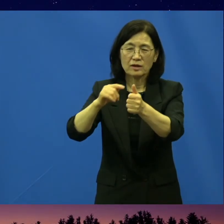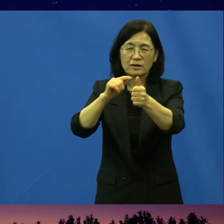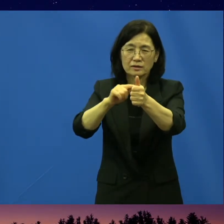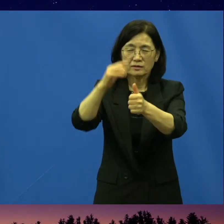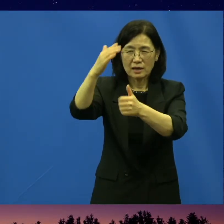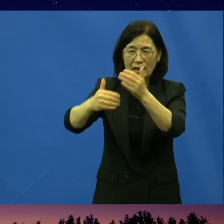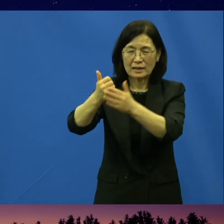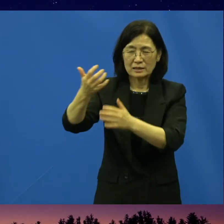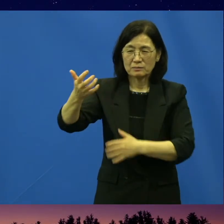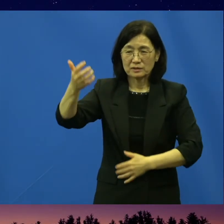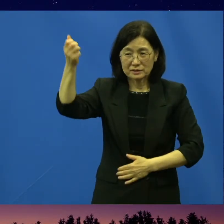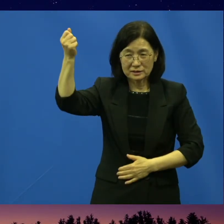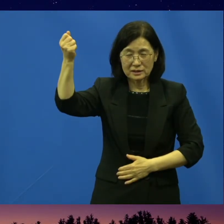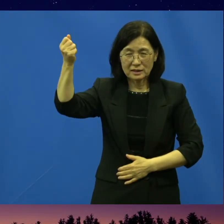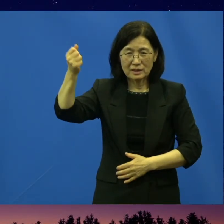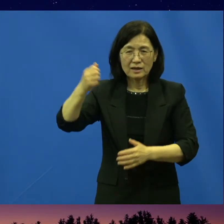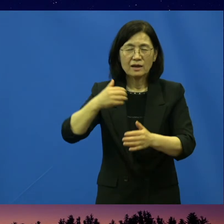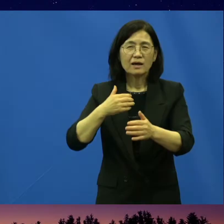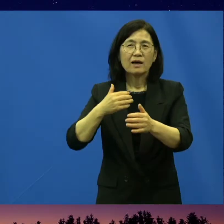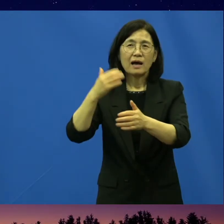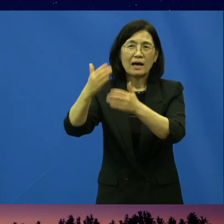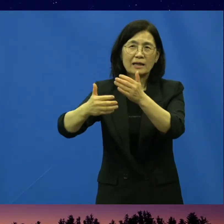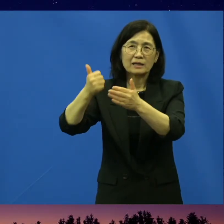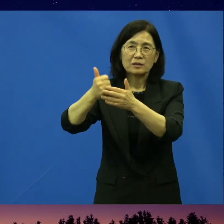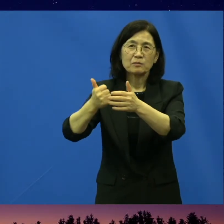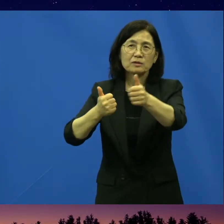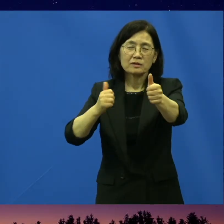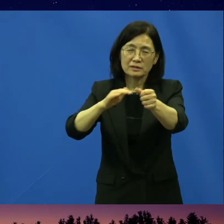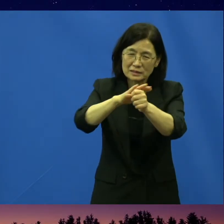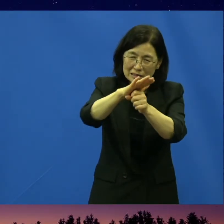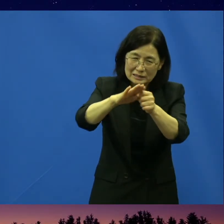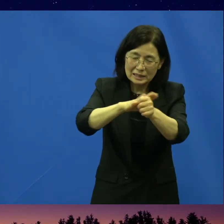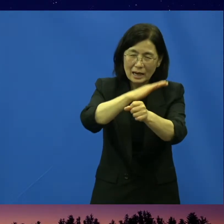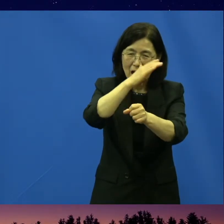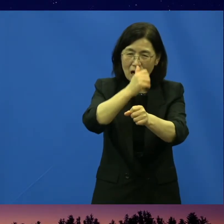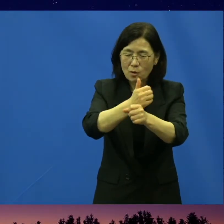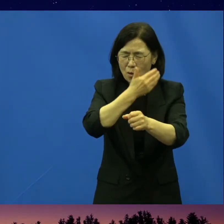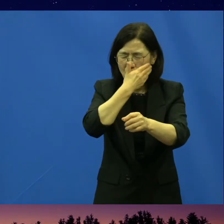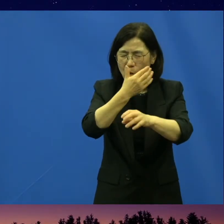내가 너를 사랑한다. 내가 너를 얼마나 보배롭게 여기지 않느냐.